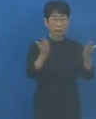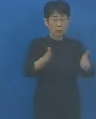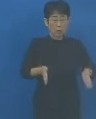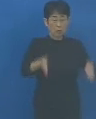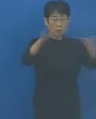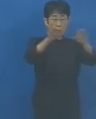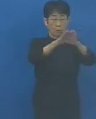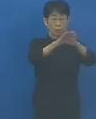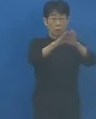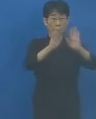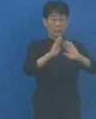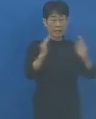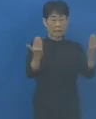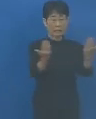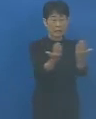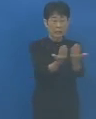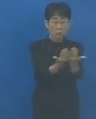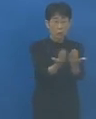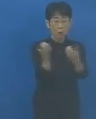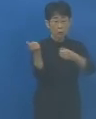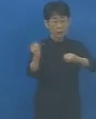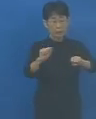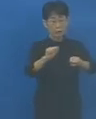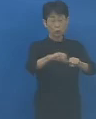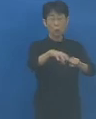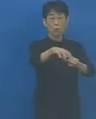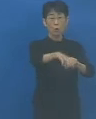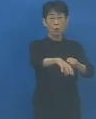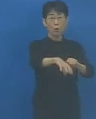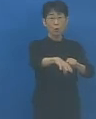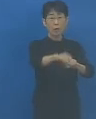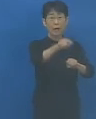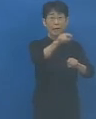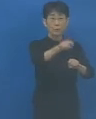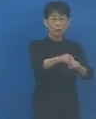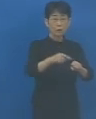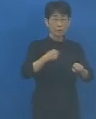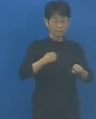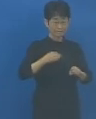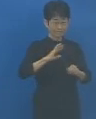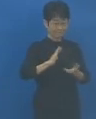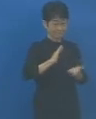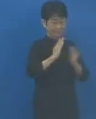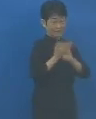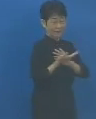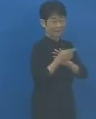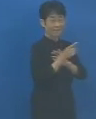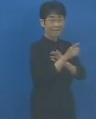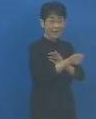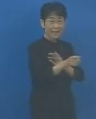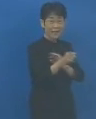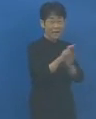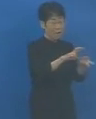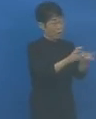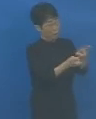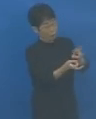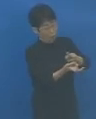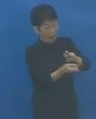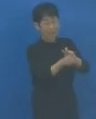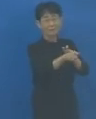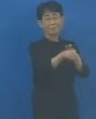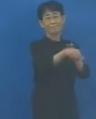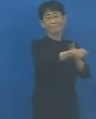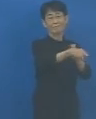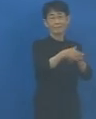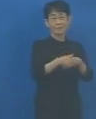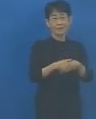ターによる、そういう、実証、身代わり観光ツアーというものをやろうと。で普段観